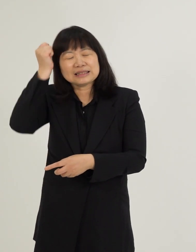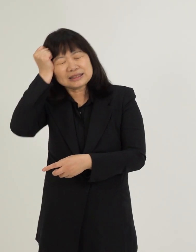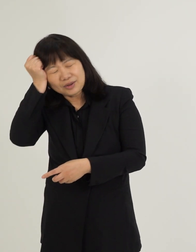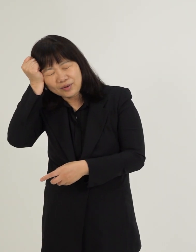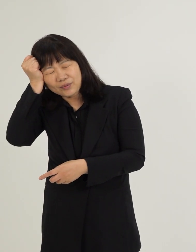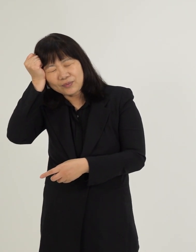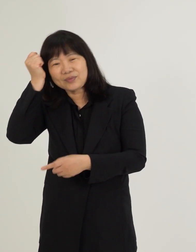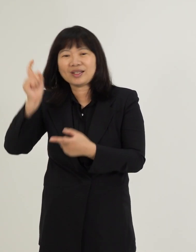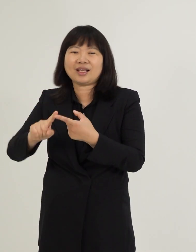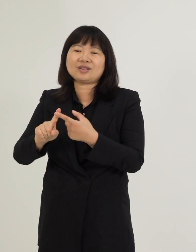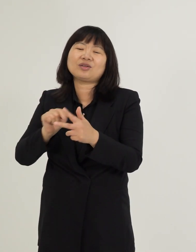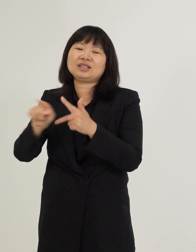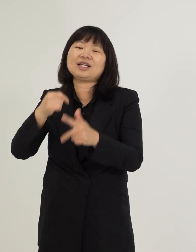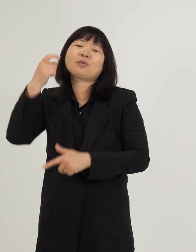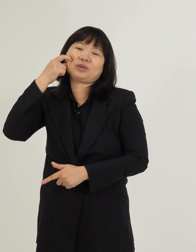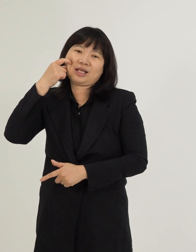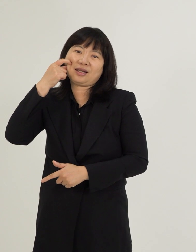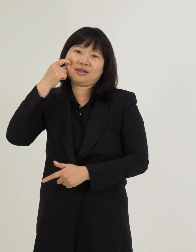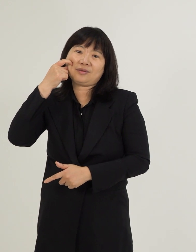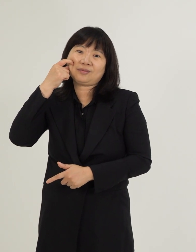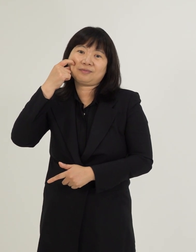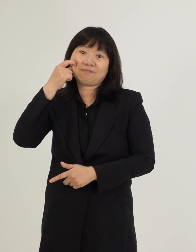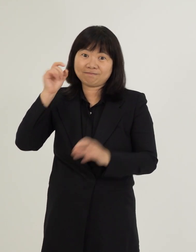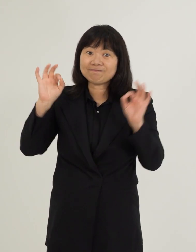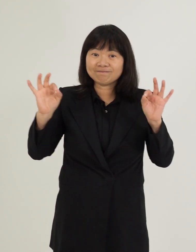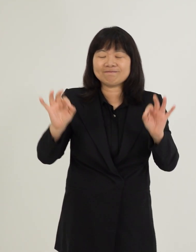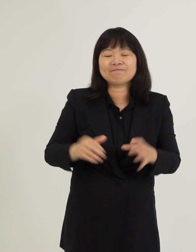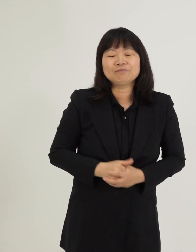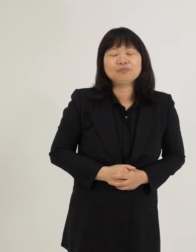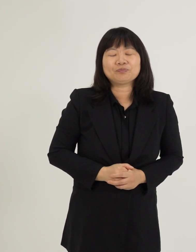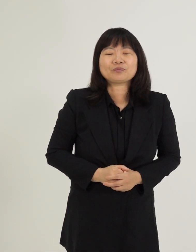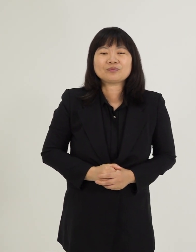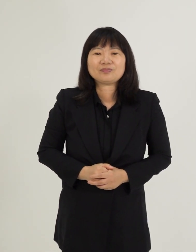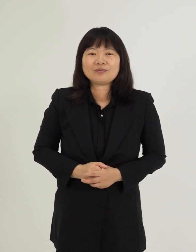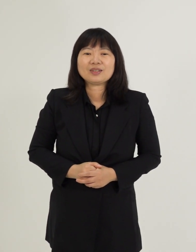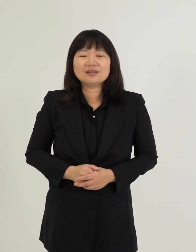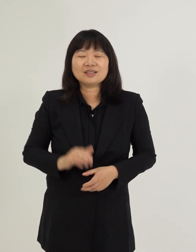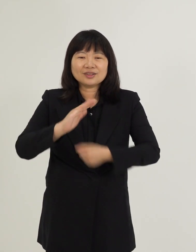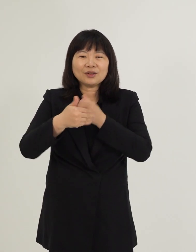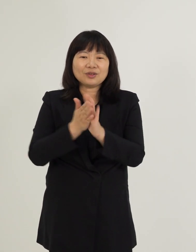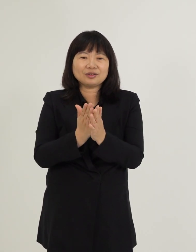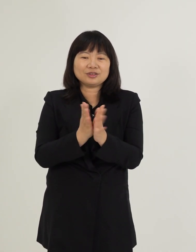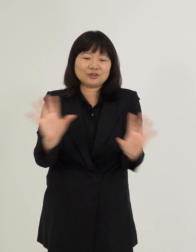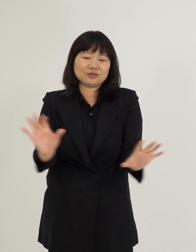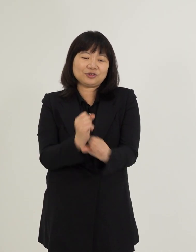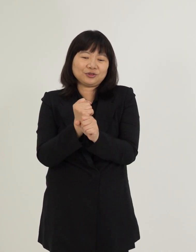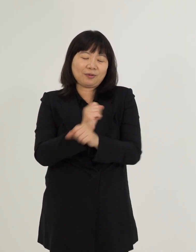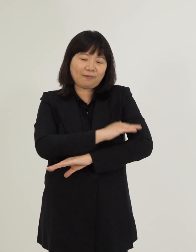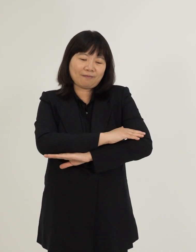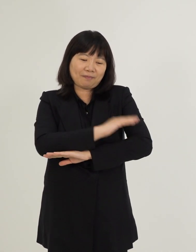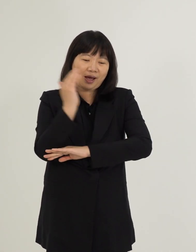조금 훌쩍 축약해서 그냥 스토리로 말씀을 드릴 테니까 잘 들어보세요.